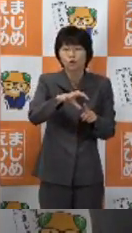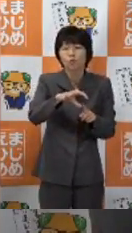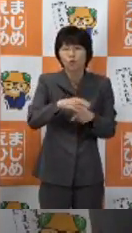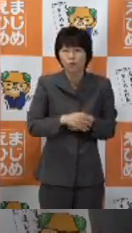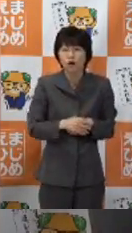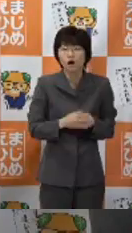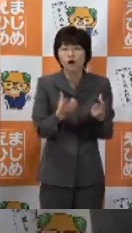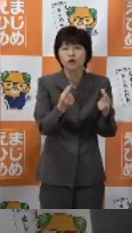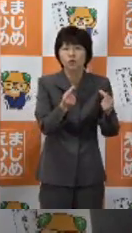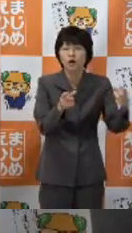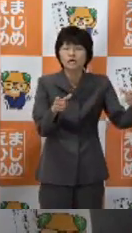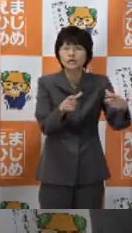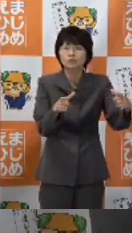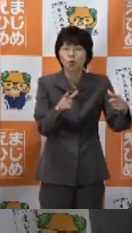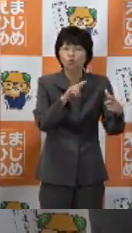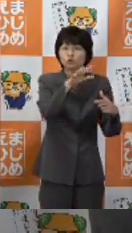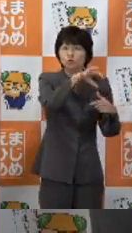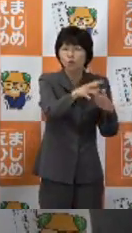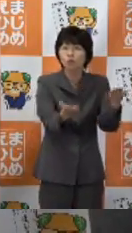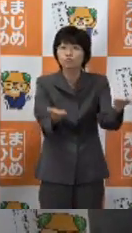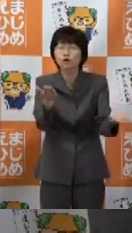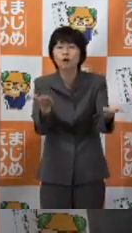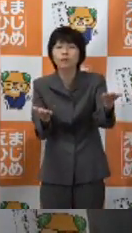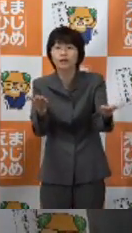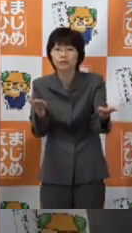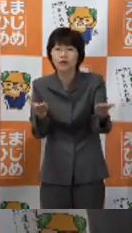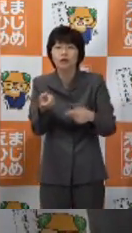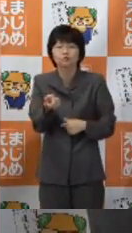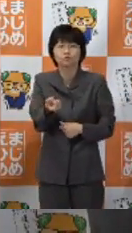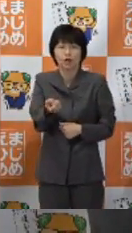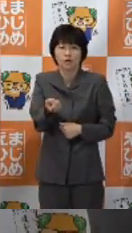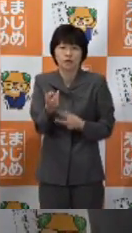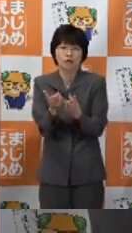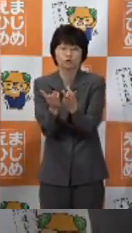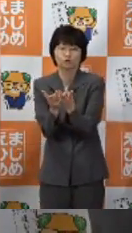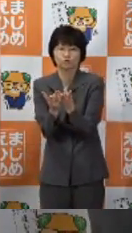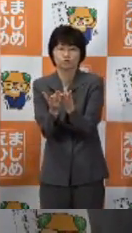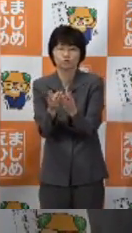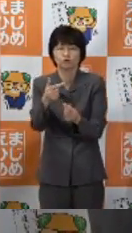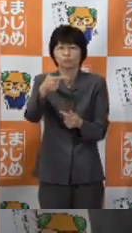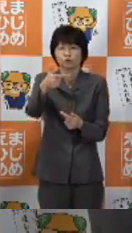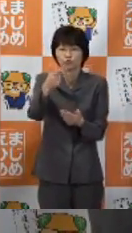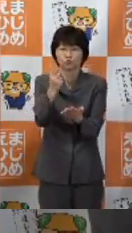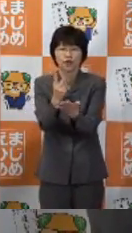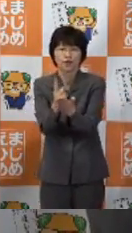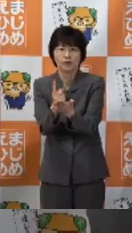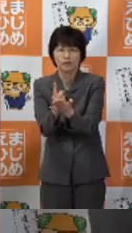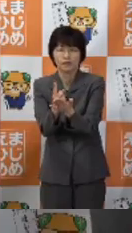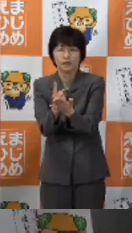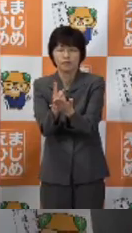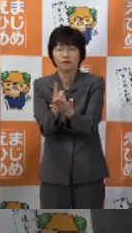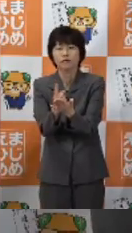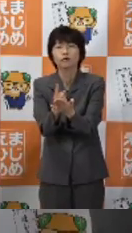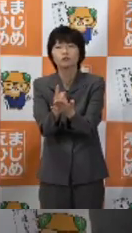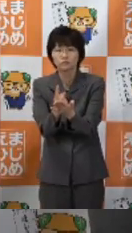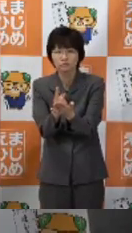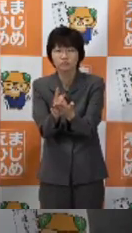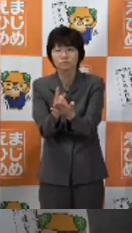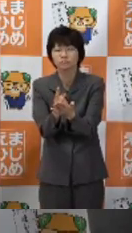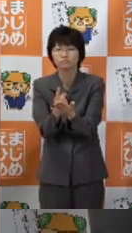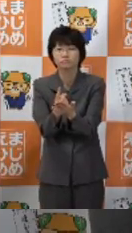であるにも関らず駐機スポットは金品の道希望空港に比べて少ない